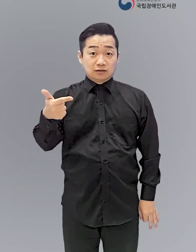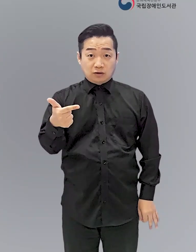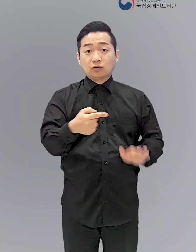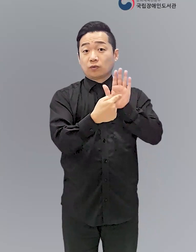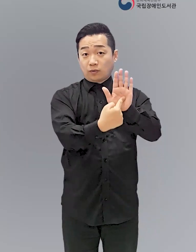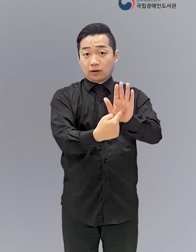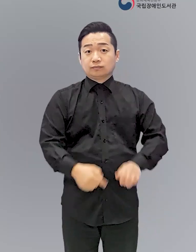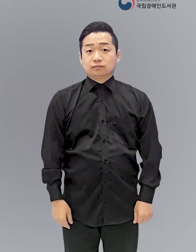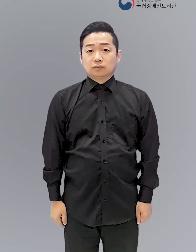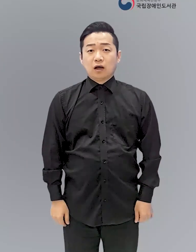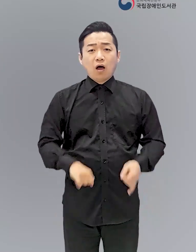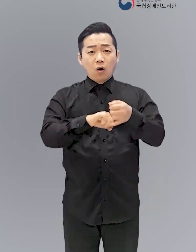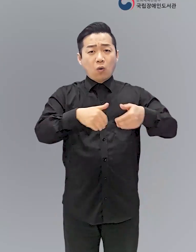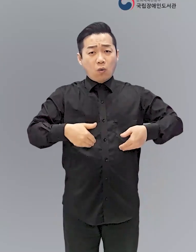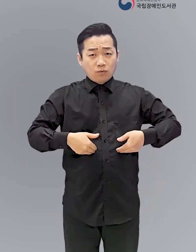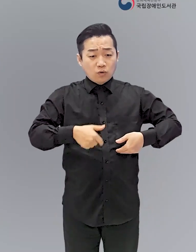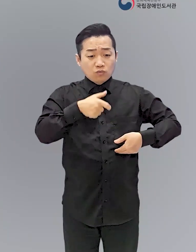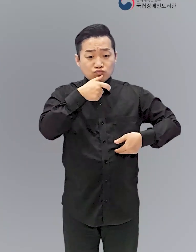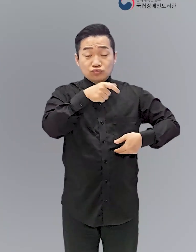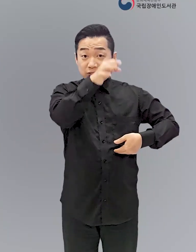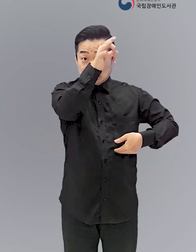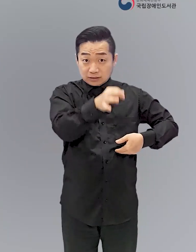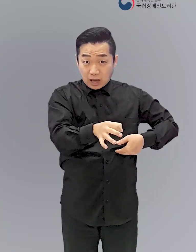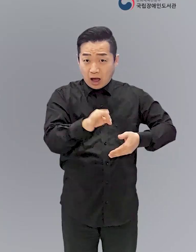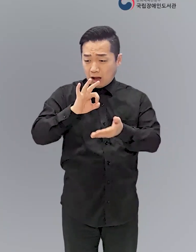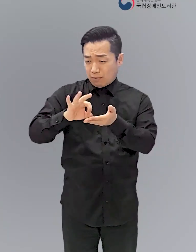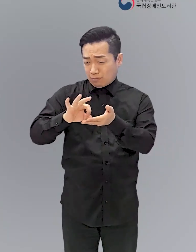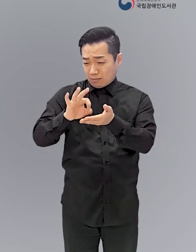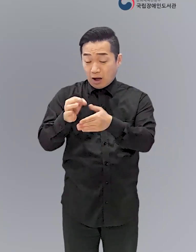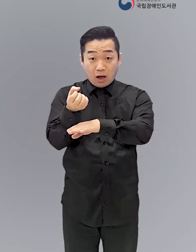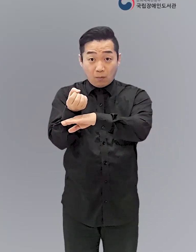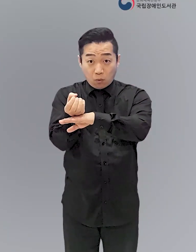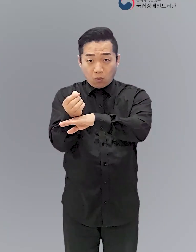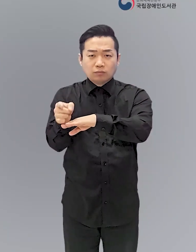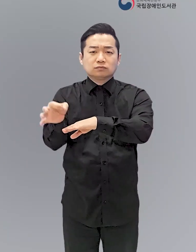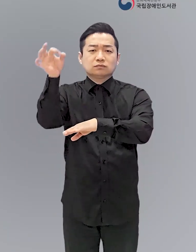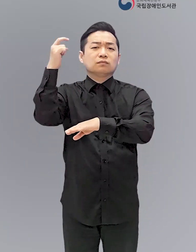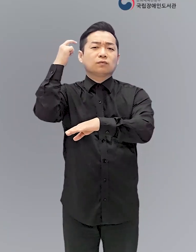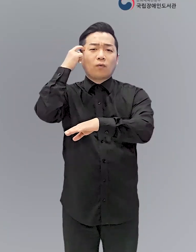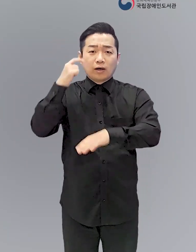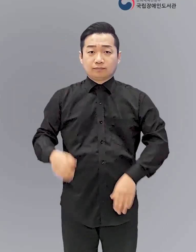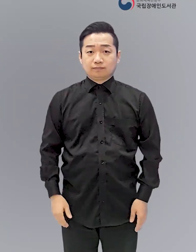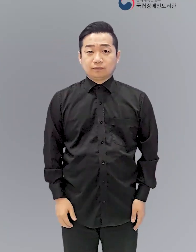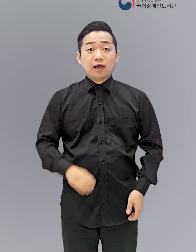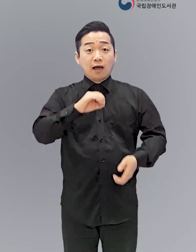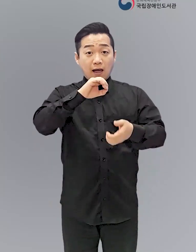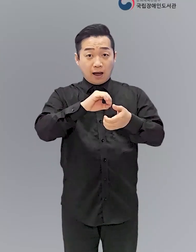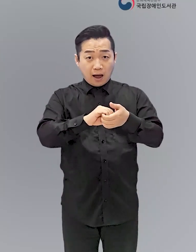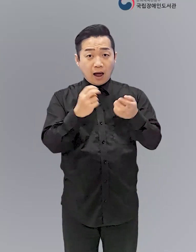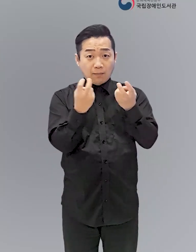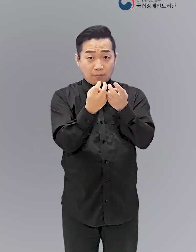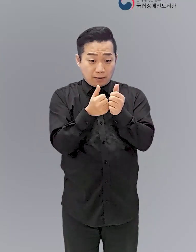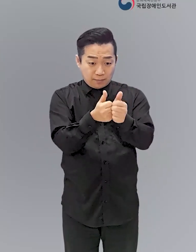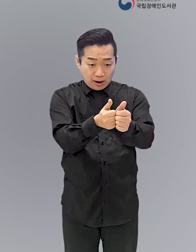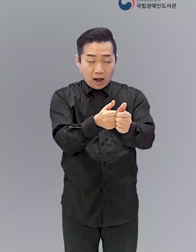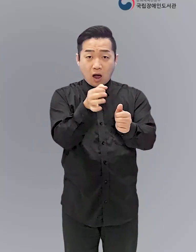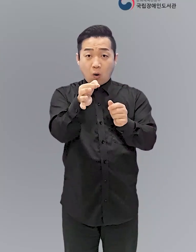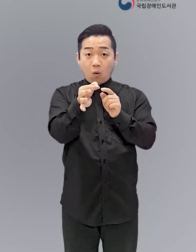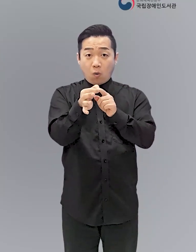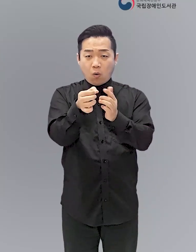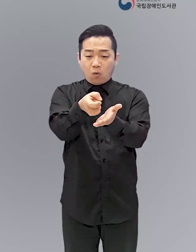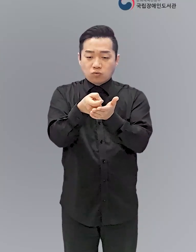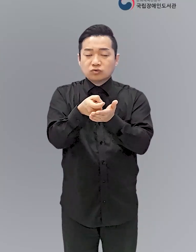효과. 왜 필수품인 물은 싸고 사치품인 보석은 비쌀까? 한계 원리에 따른